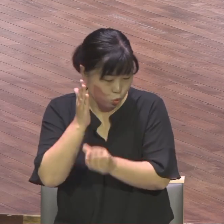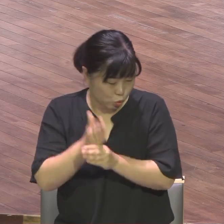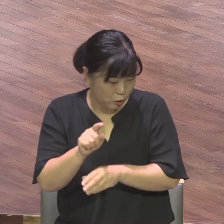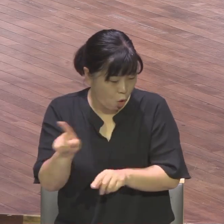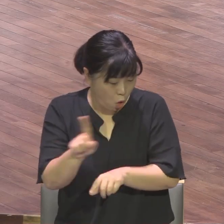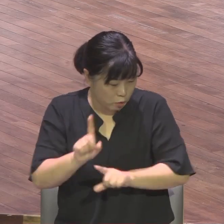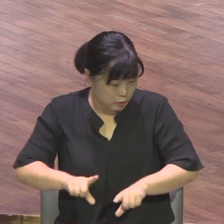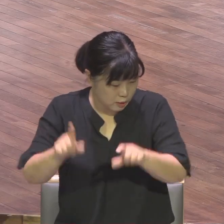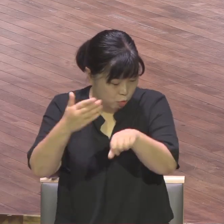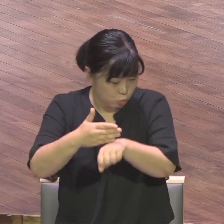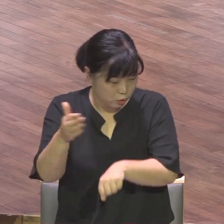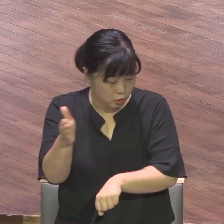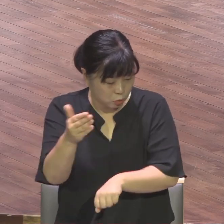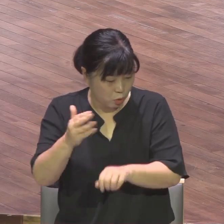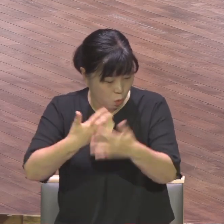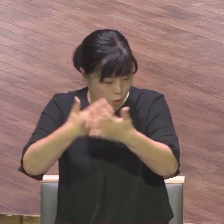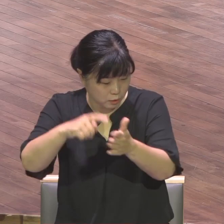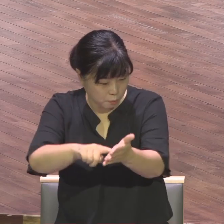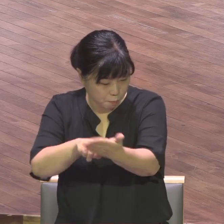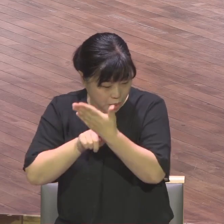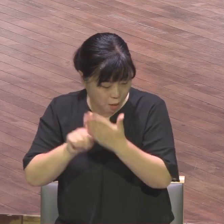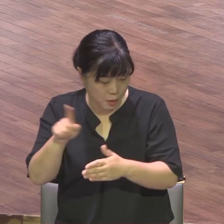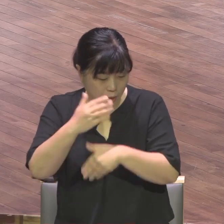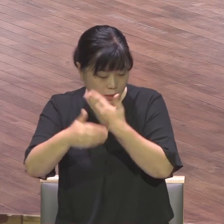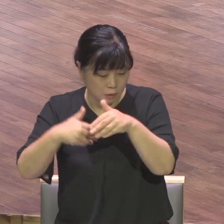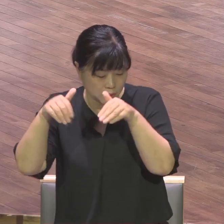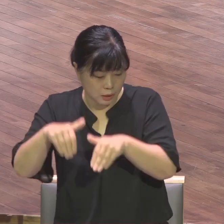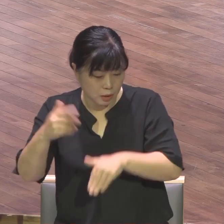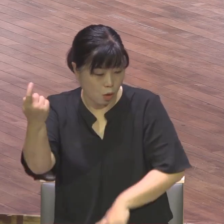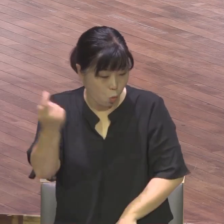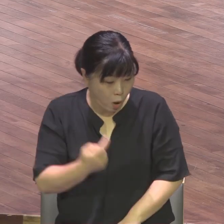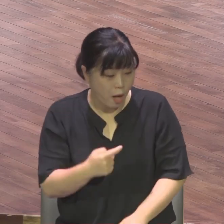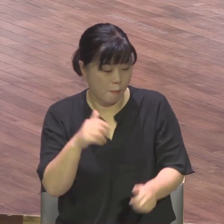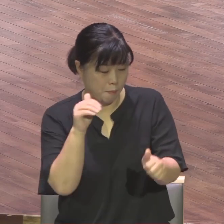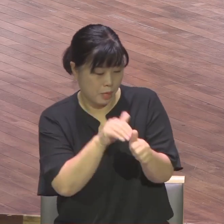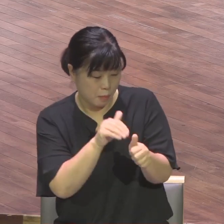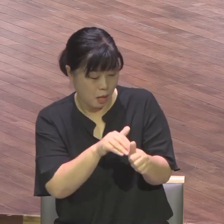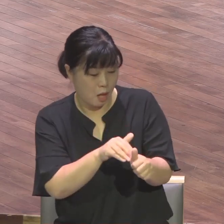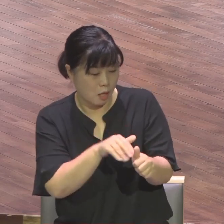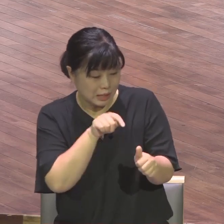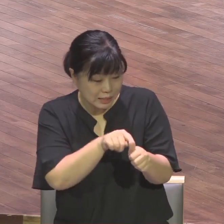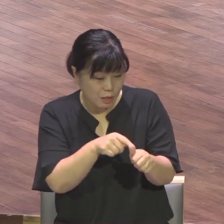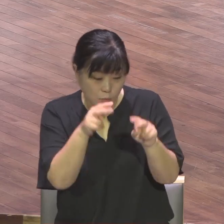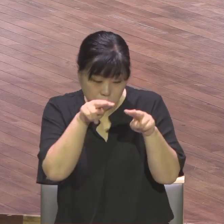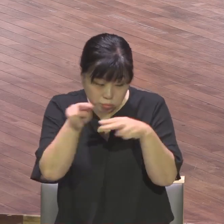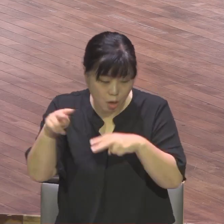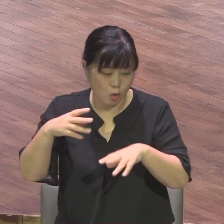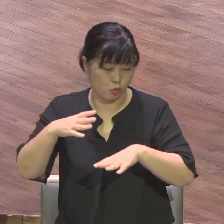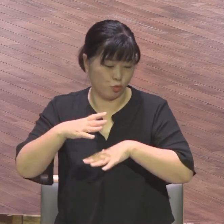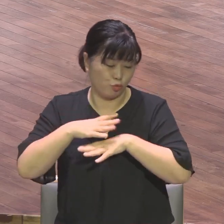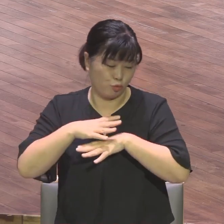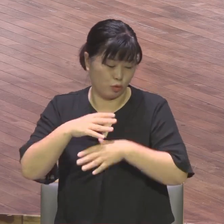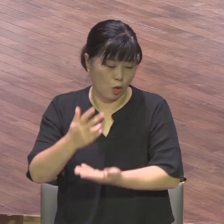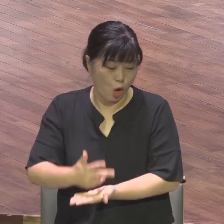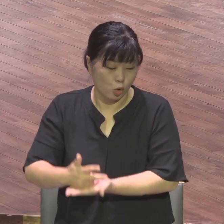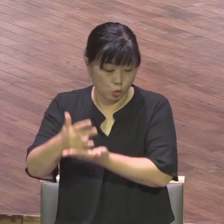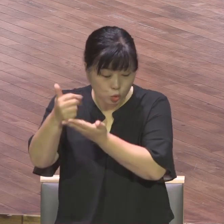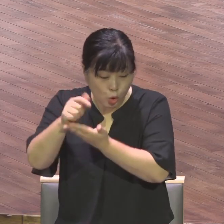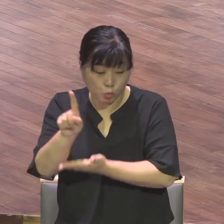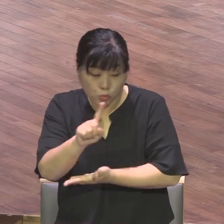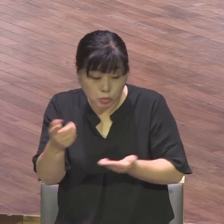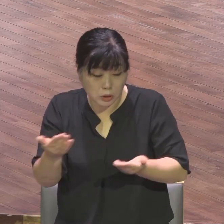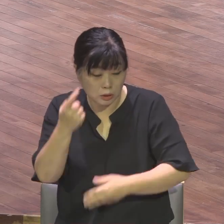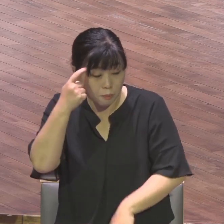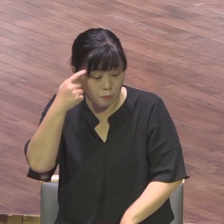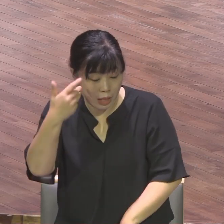중에 밝히 보매 하나님의 사자가 들어와 이르되 고넬료야 하니, 고넬료가 주목하여 보고